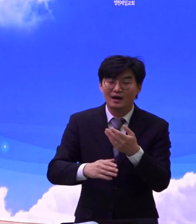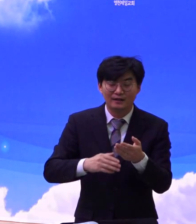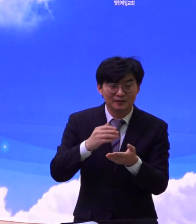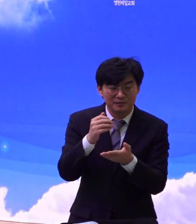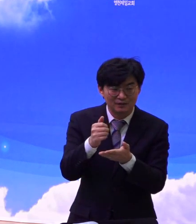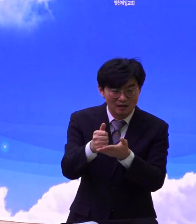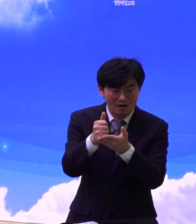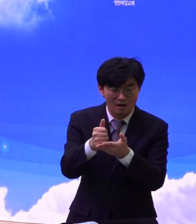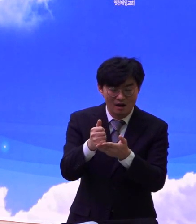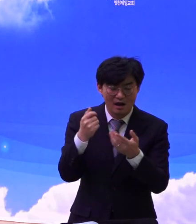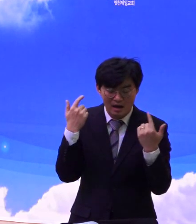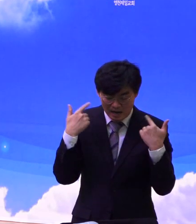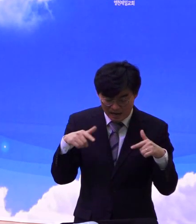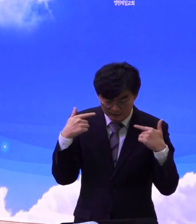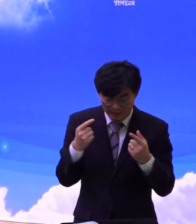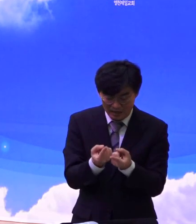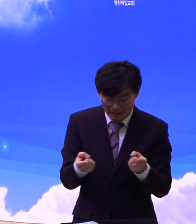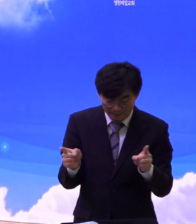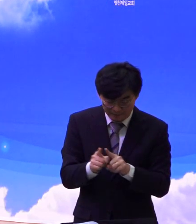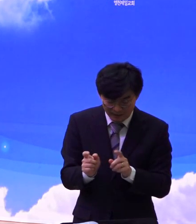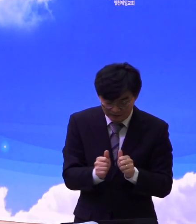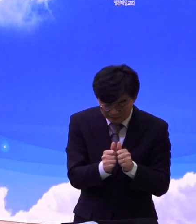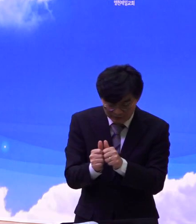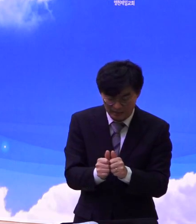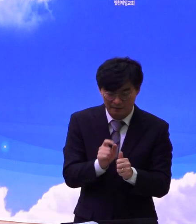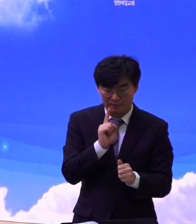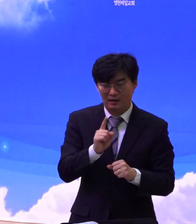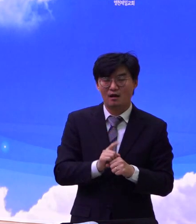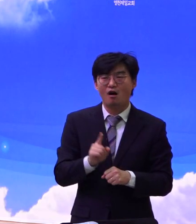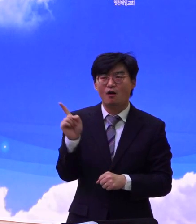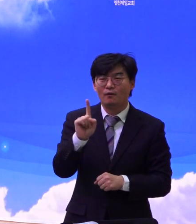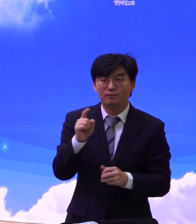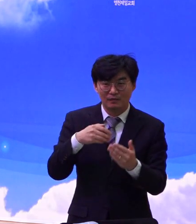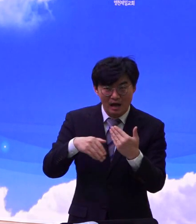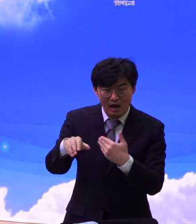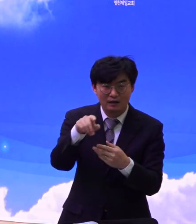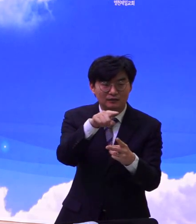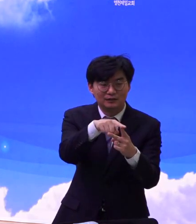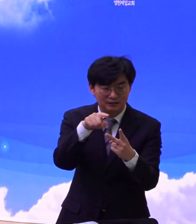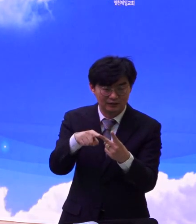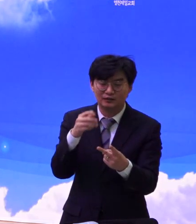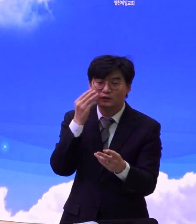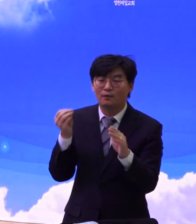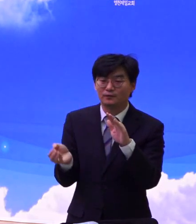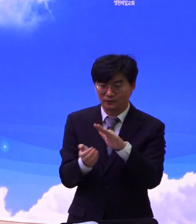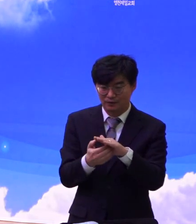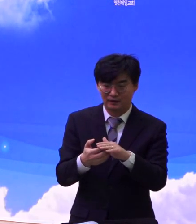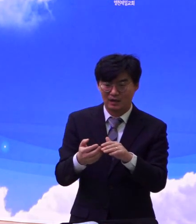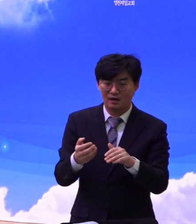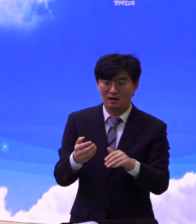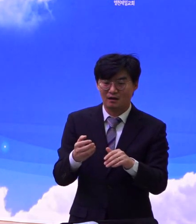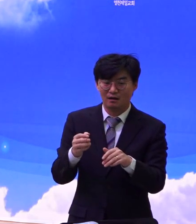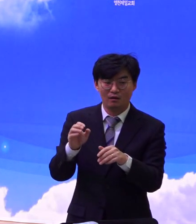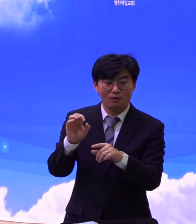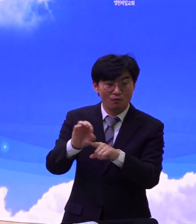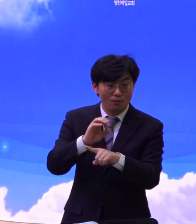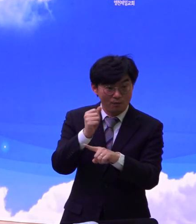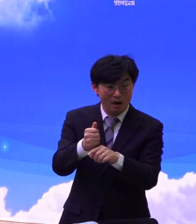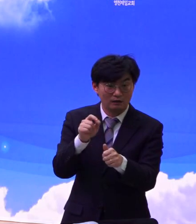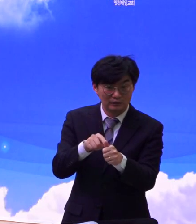하나님께서 그와 함께 하셨다. 그래서 그가 어디로 가든지 형통하였다. 하나님께서 히스기야와 함께